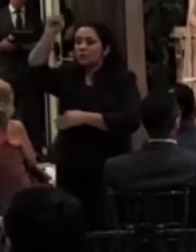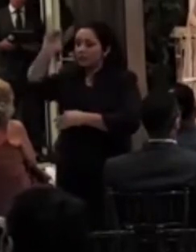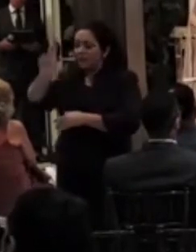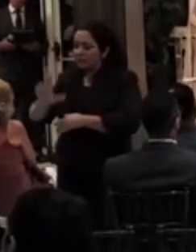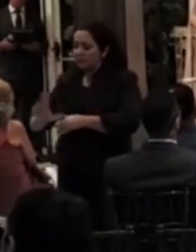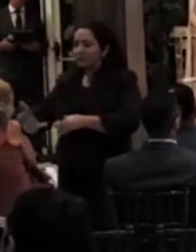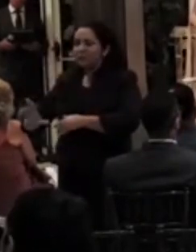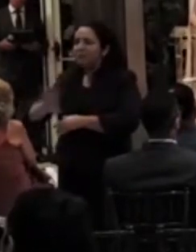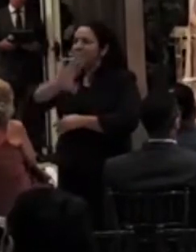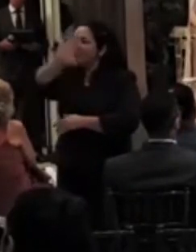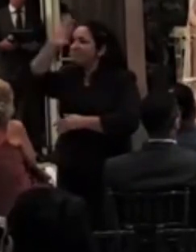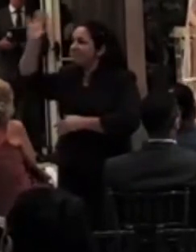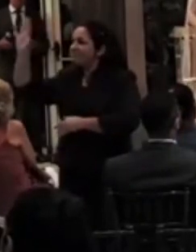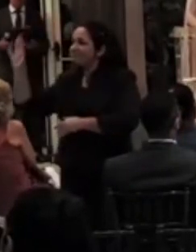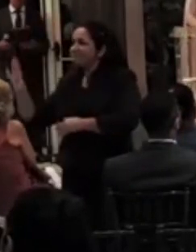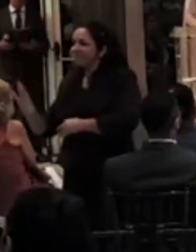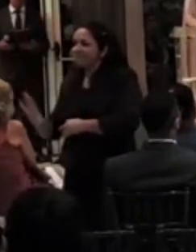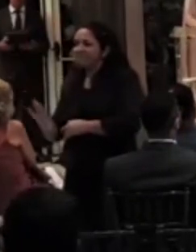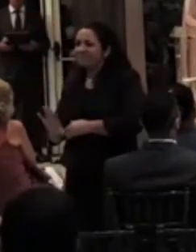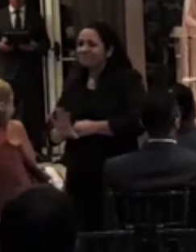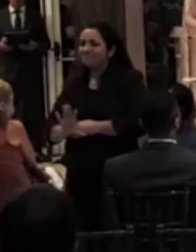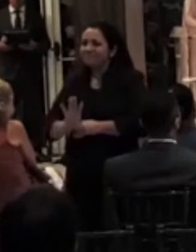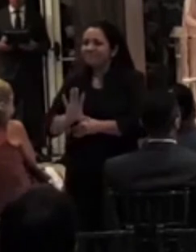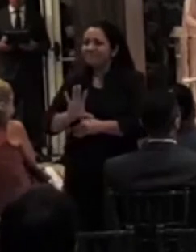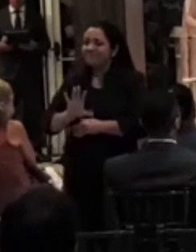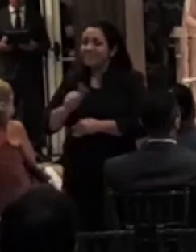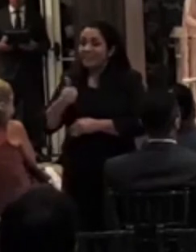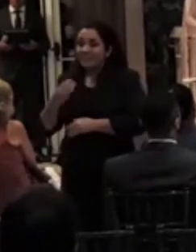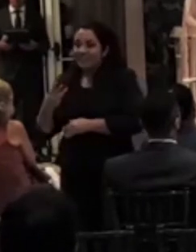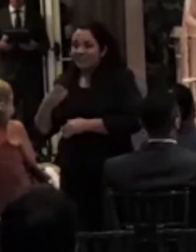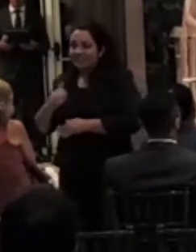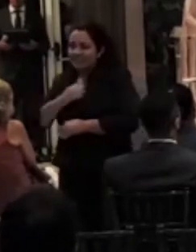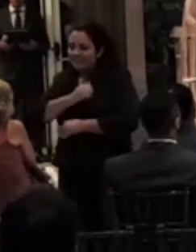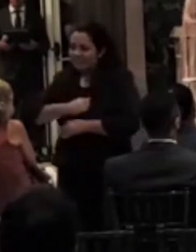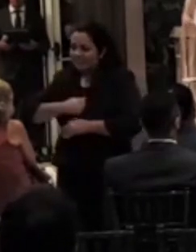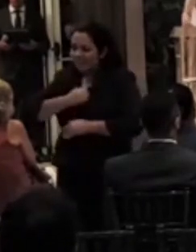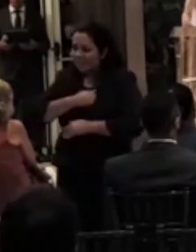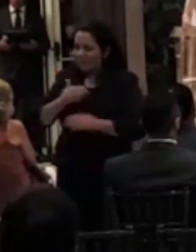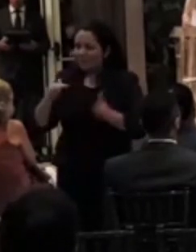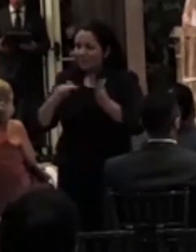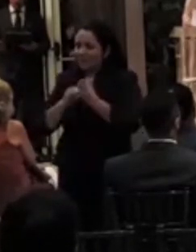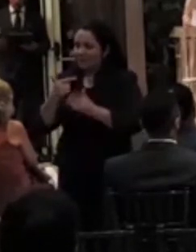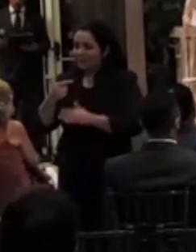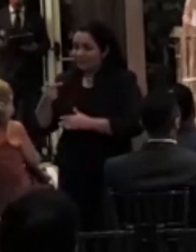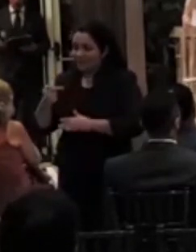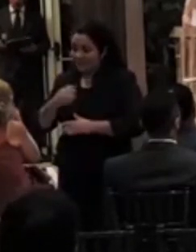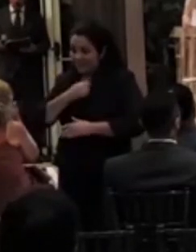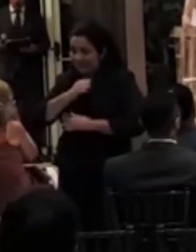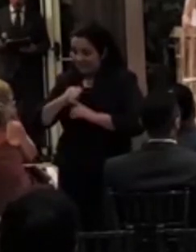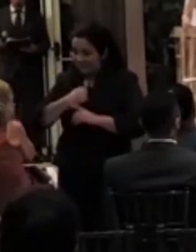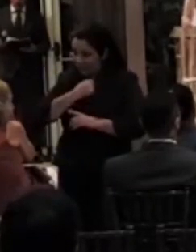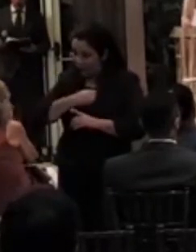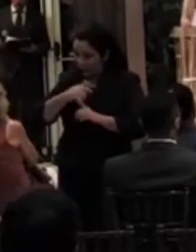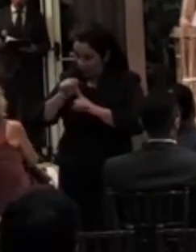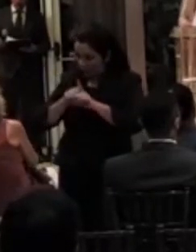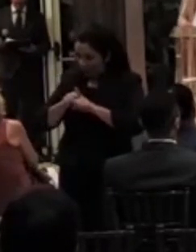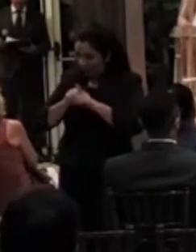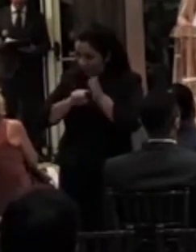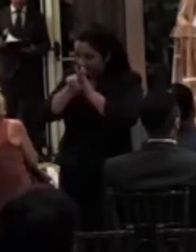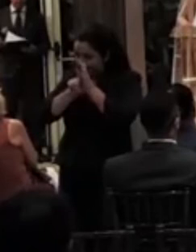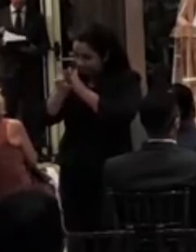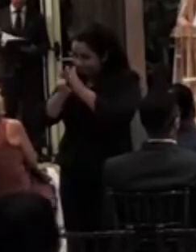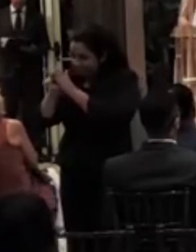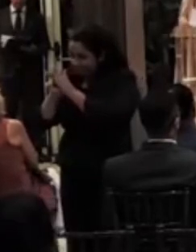seu recado entre 23 e 27 de agosto desse ano, durante a consulta nacional do processo